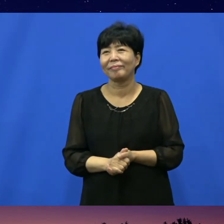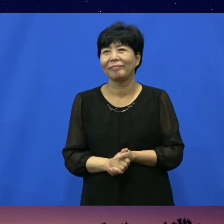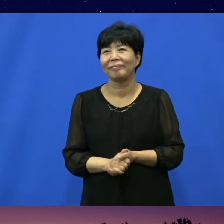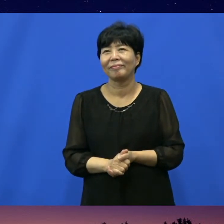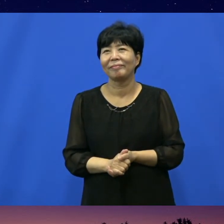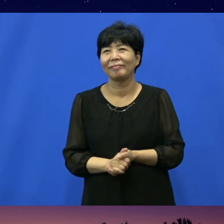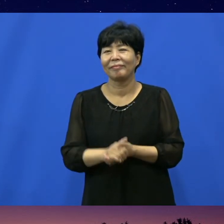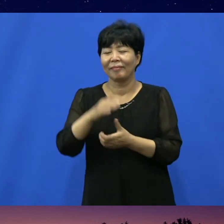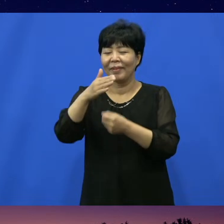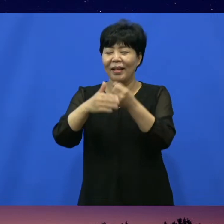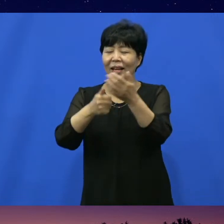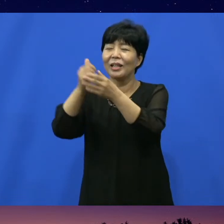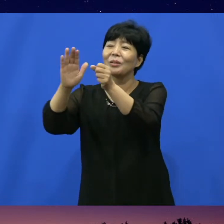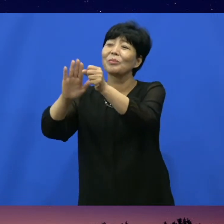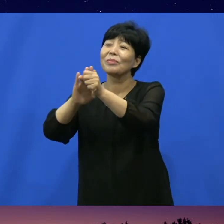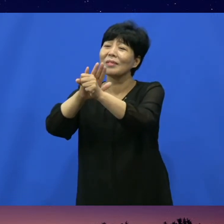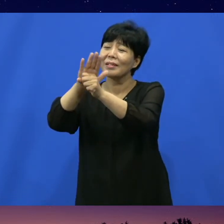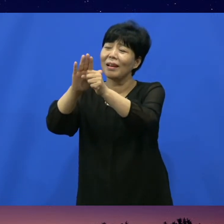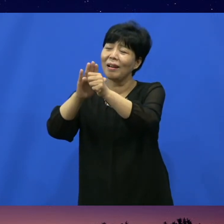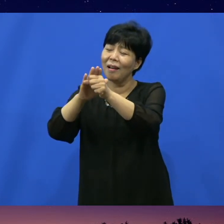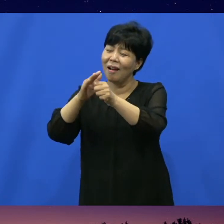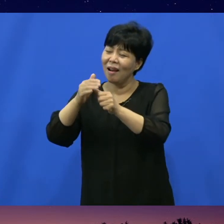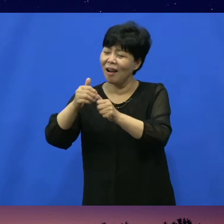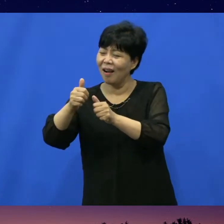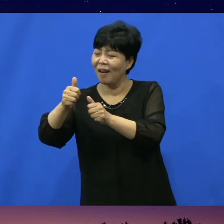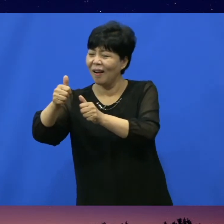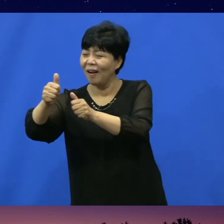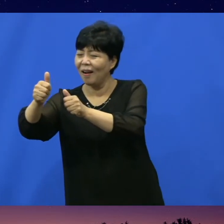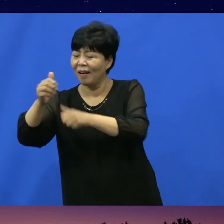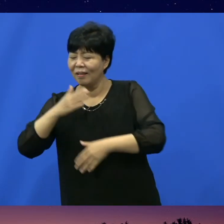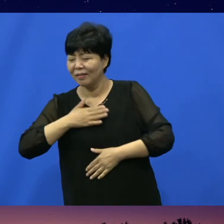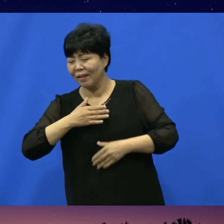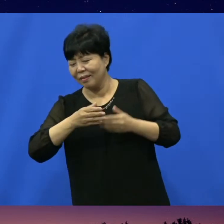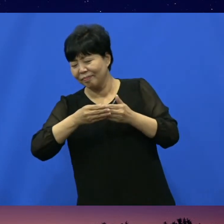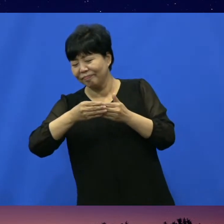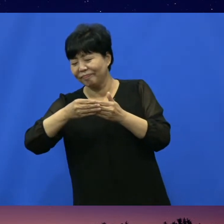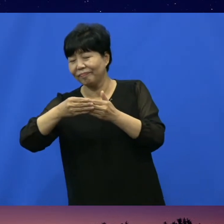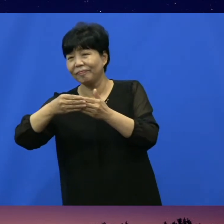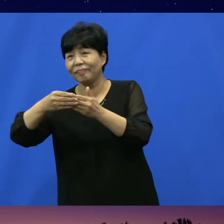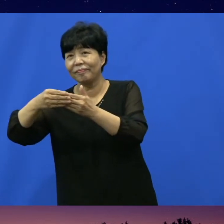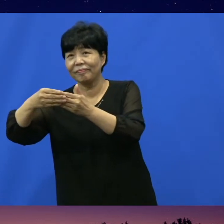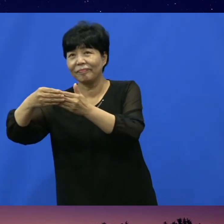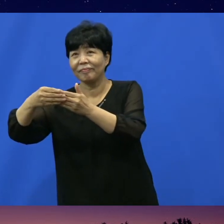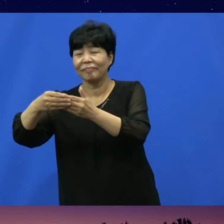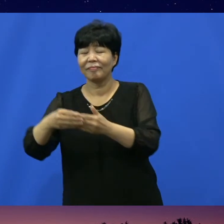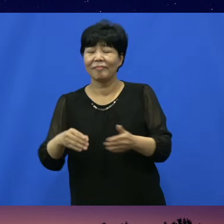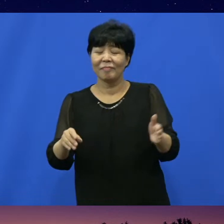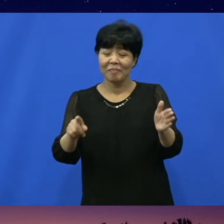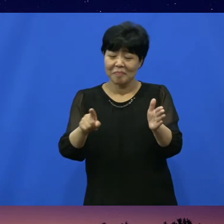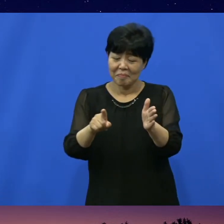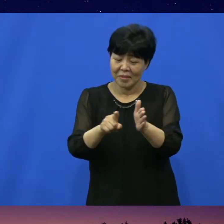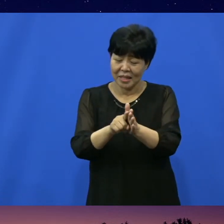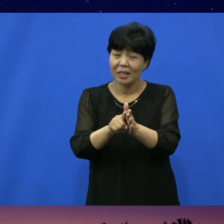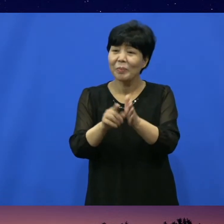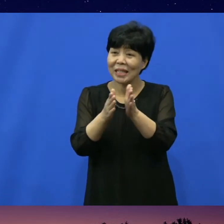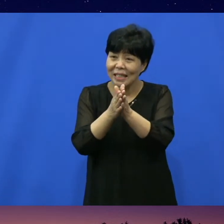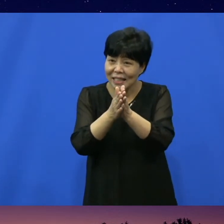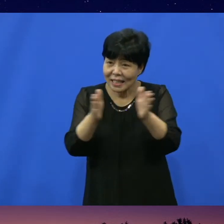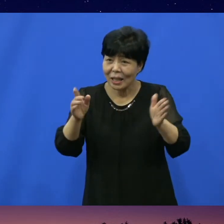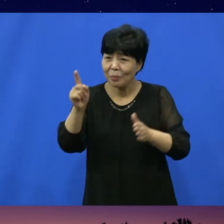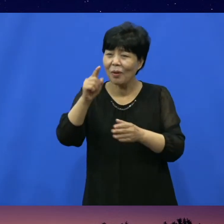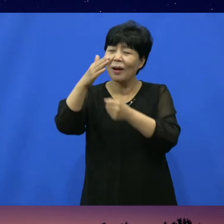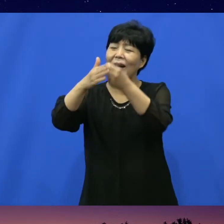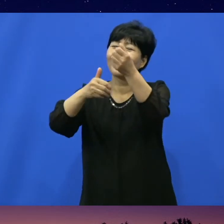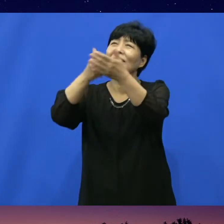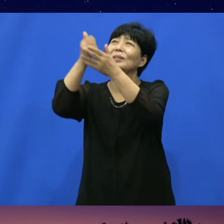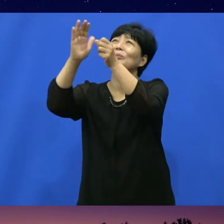그 사랑에 끌려야 그 사랑의 힘이 나를 끌고 가는 거잖아요. 신앙은 전부 다 그거예요. 신앙의 출발은 그거예요. 신앙은 하나님의